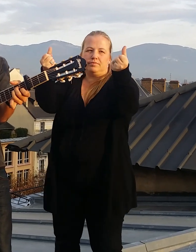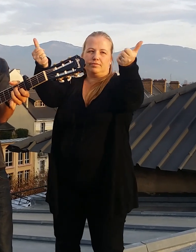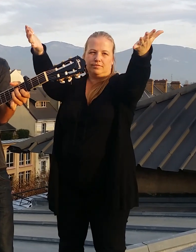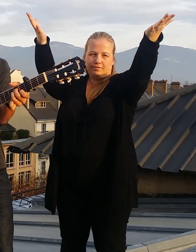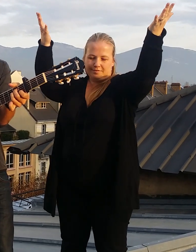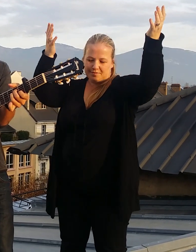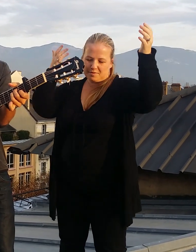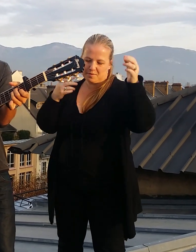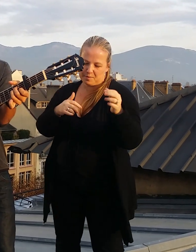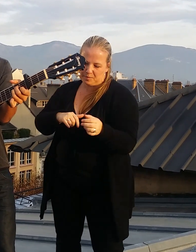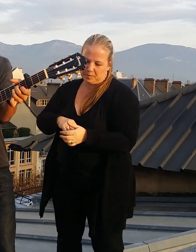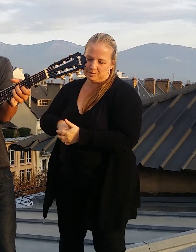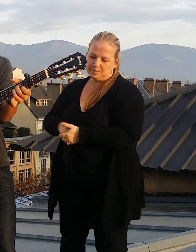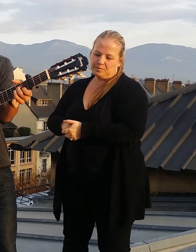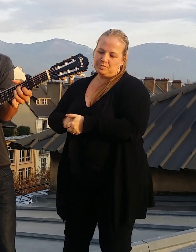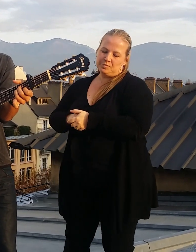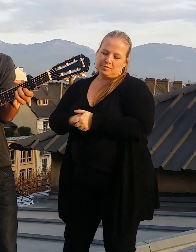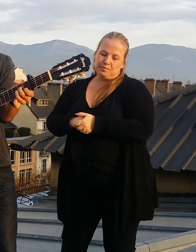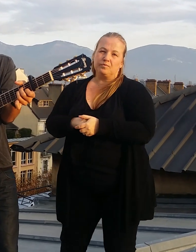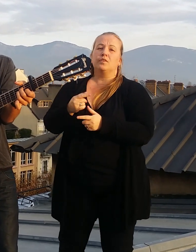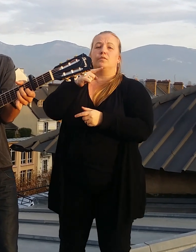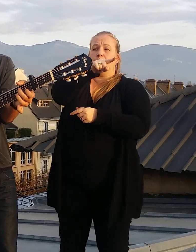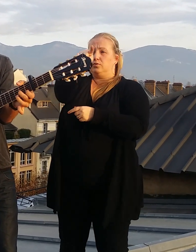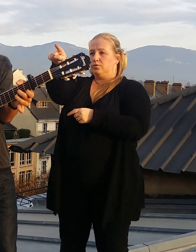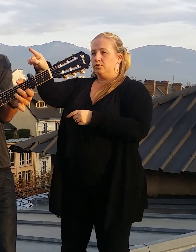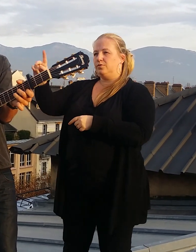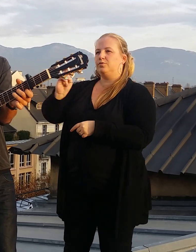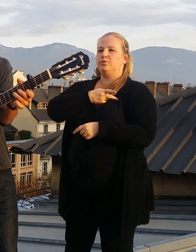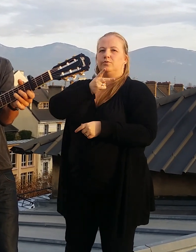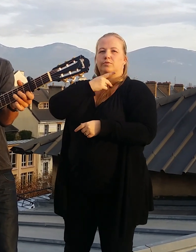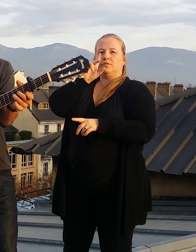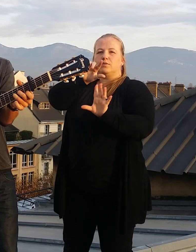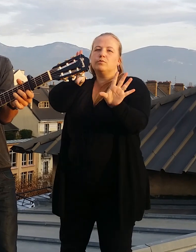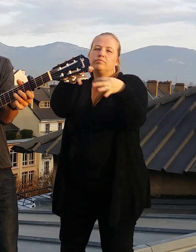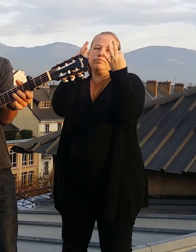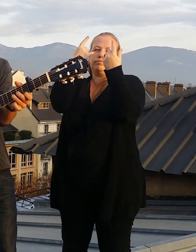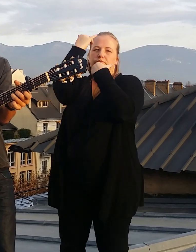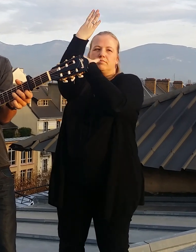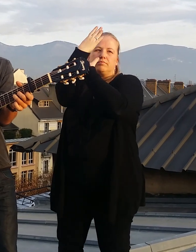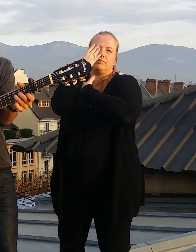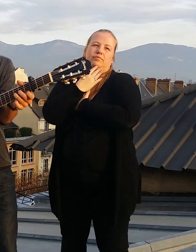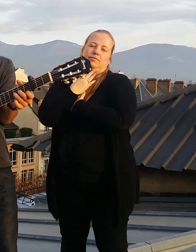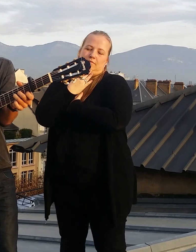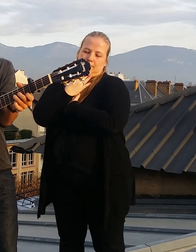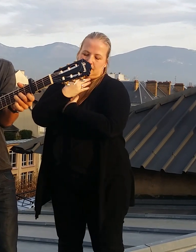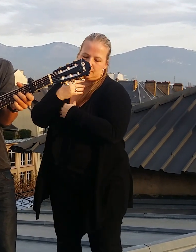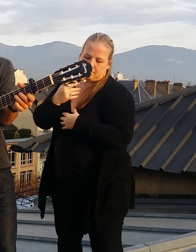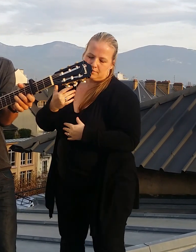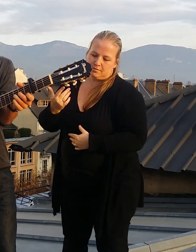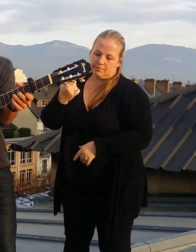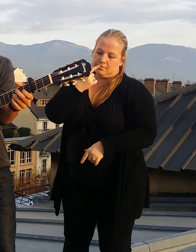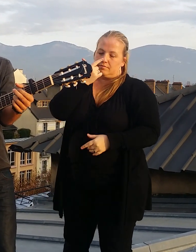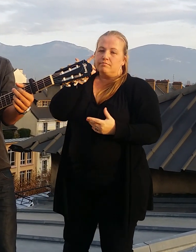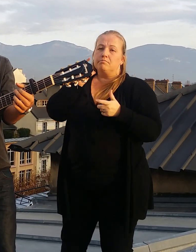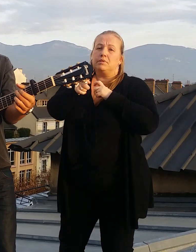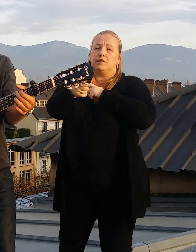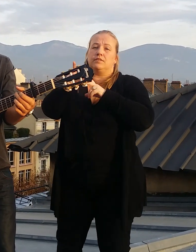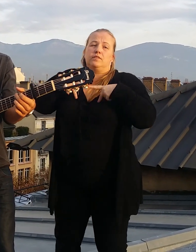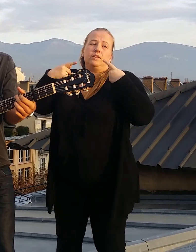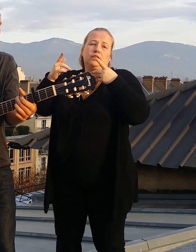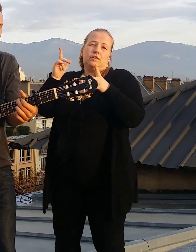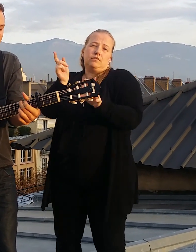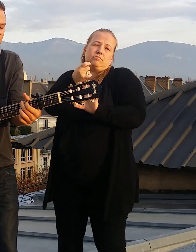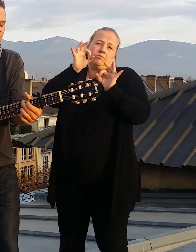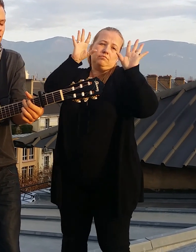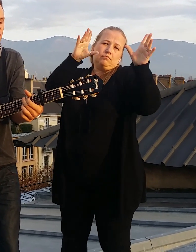les fauteuils roulants, qu'on trouve ce qu'il faut pour me défendre, espérer vivre